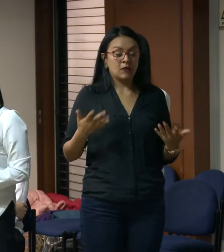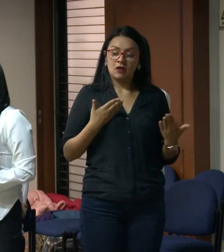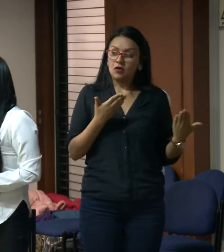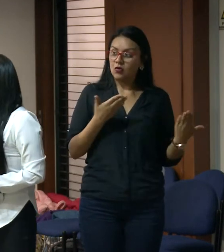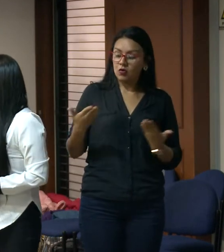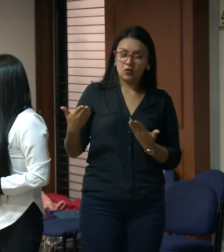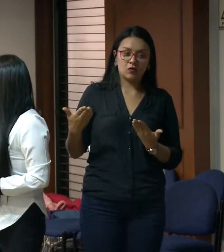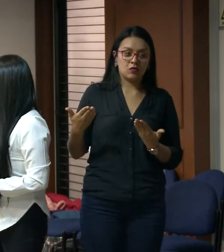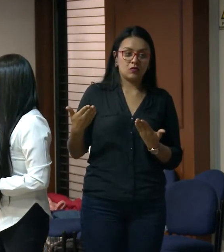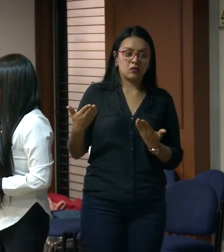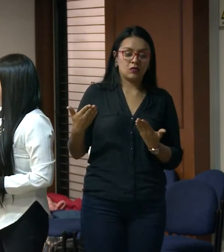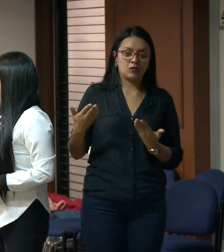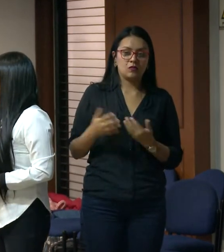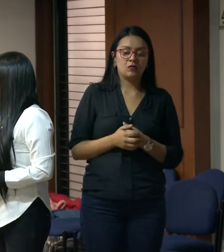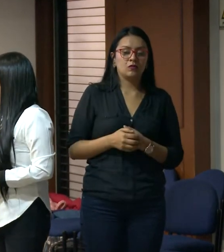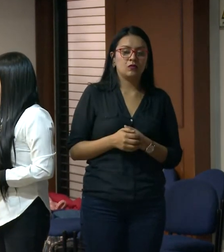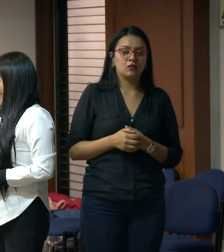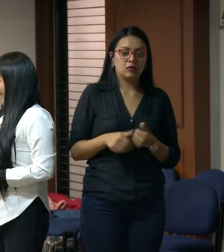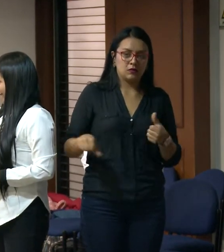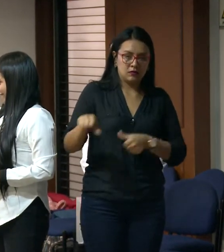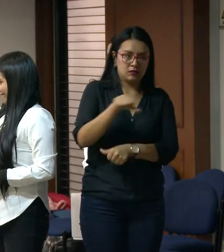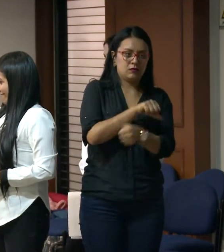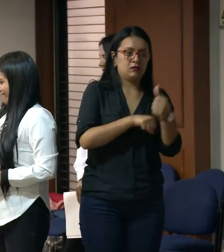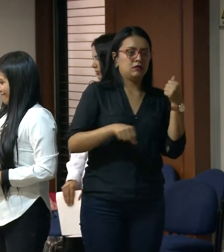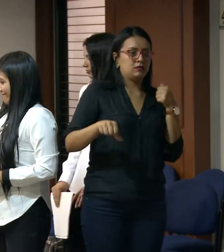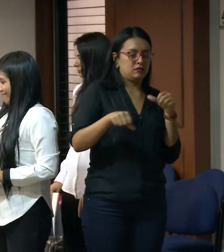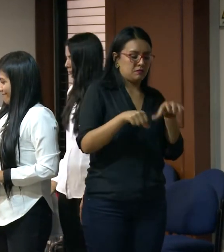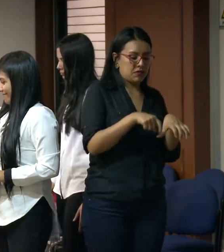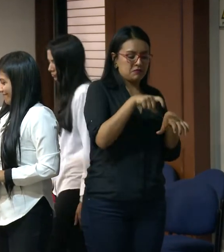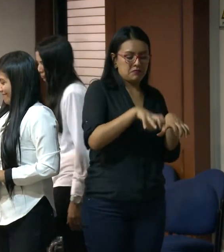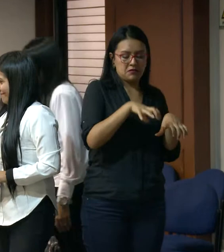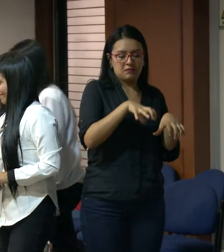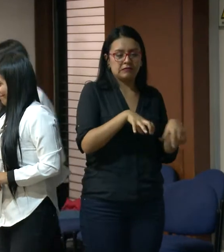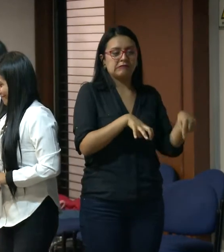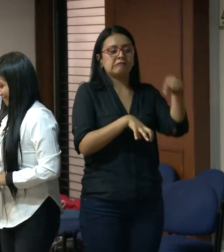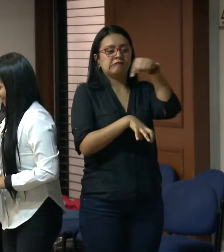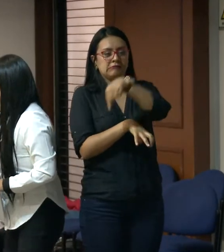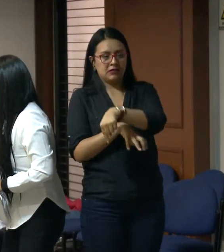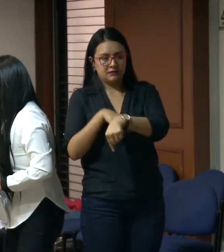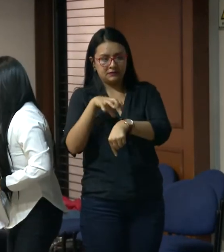dar espacio a la siguiente fase.